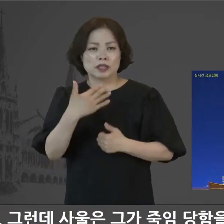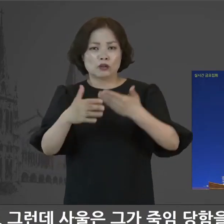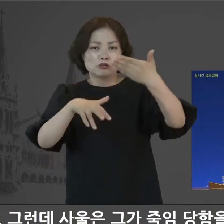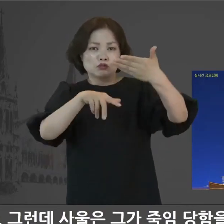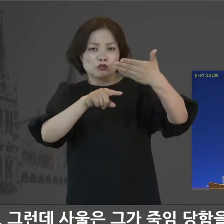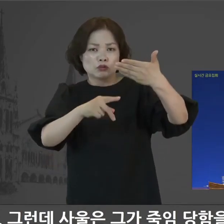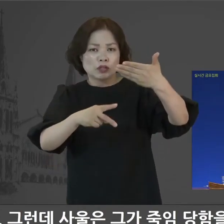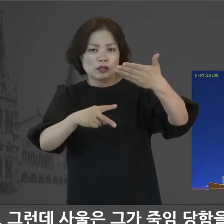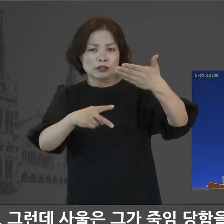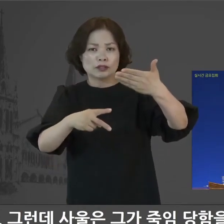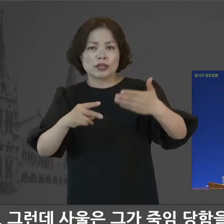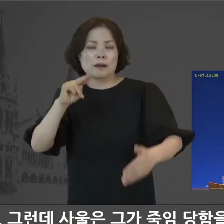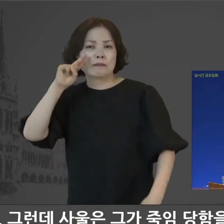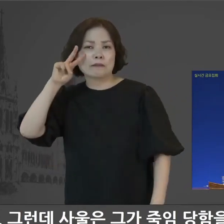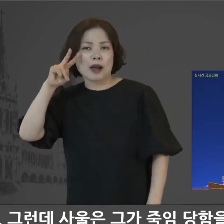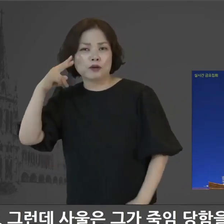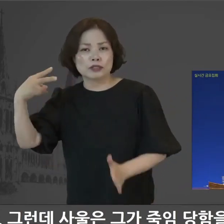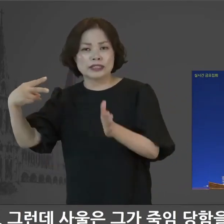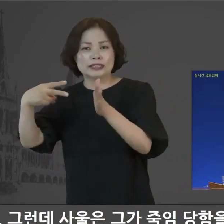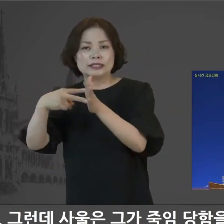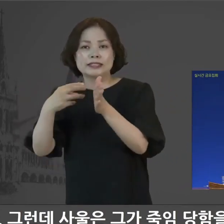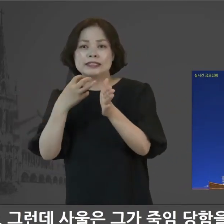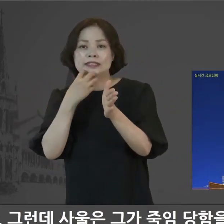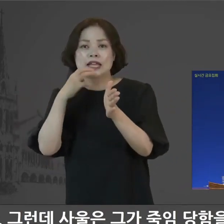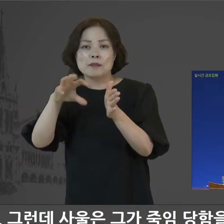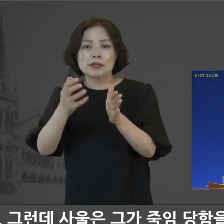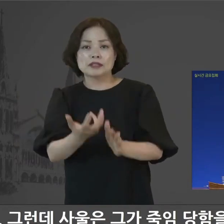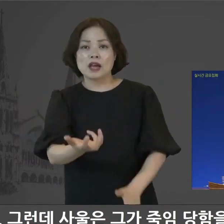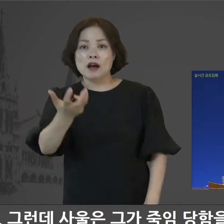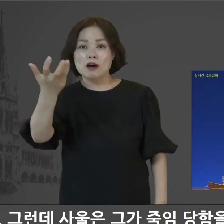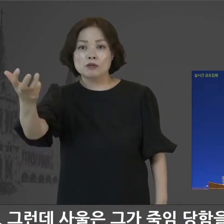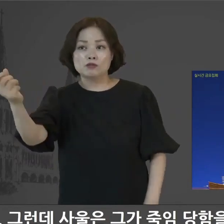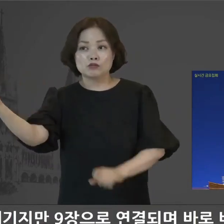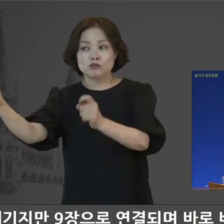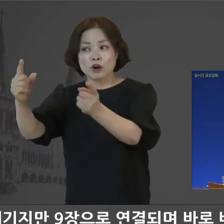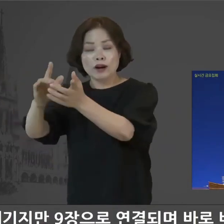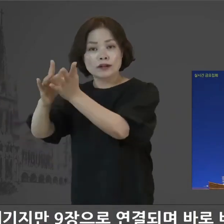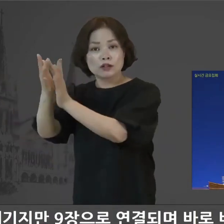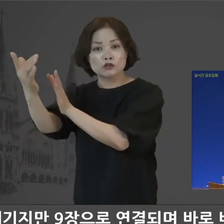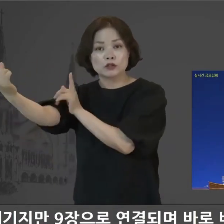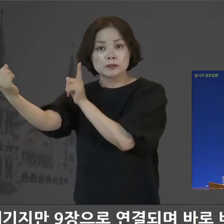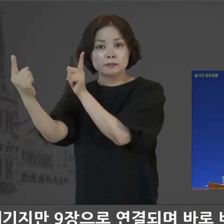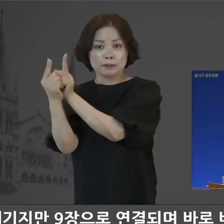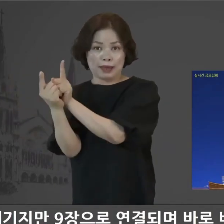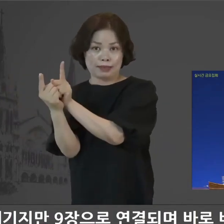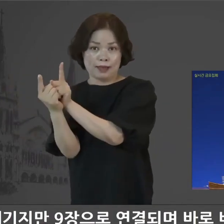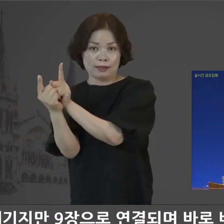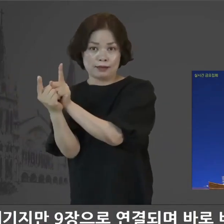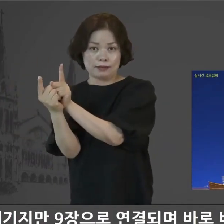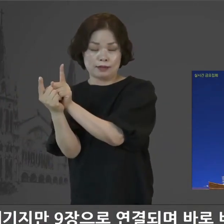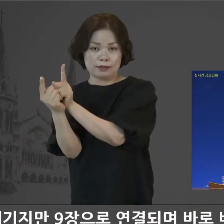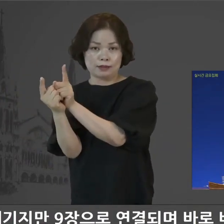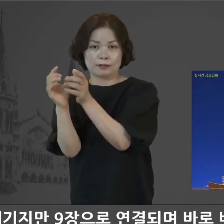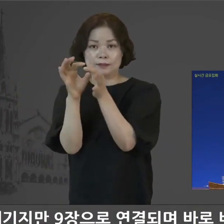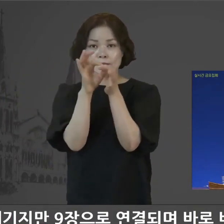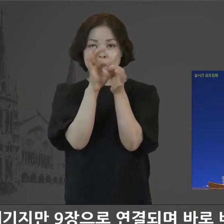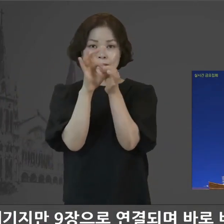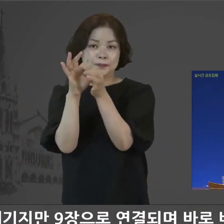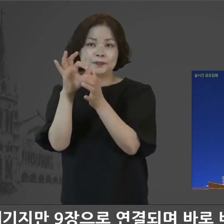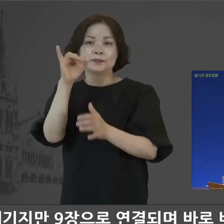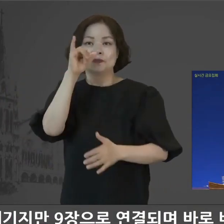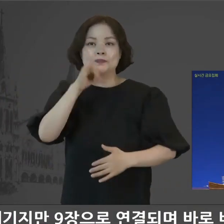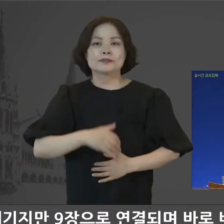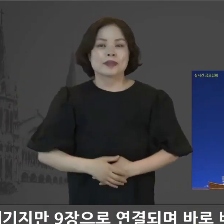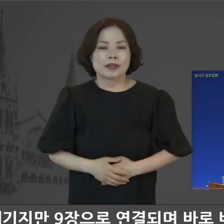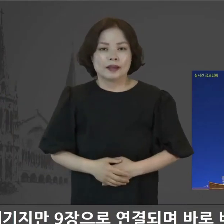바울이 다메섹으로 이동하고 다메섹으로 이동하다가 부활하신 예수님을 만나는 장면으로 연결되어지는